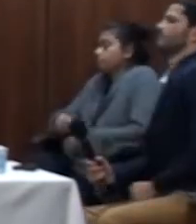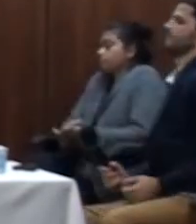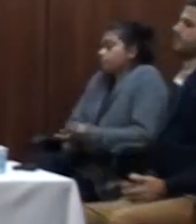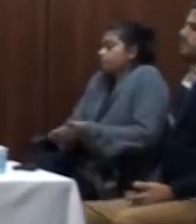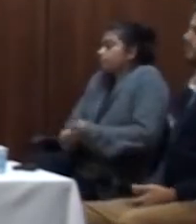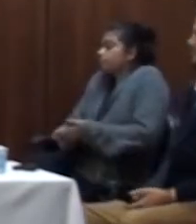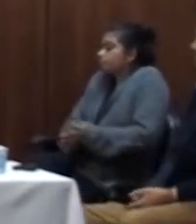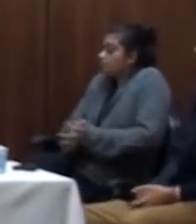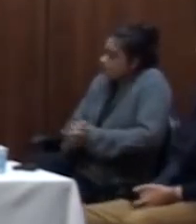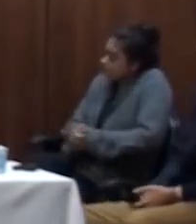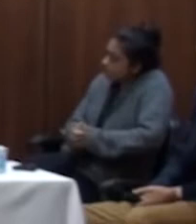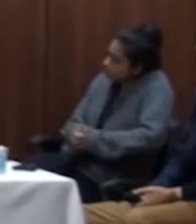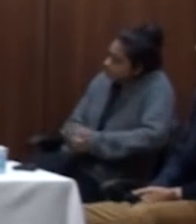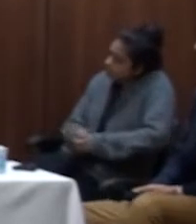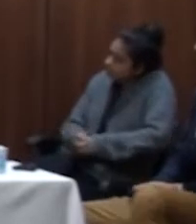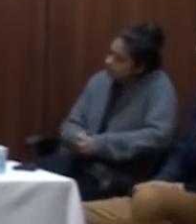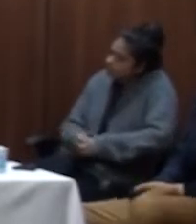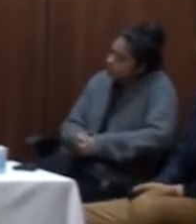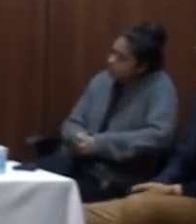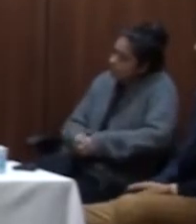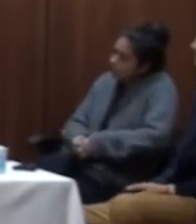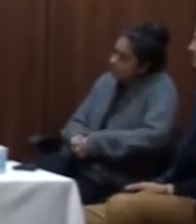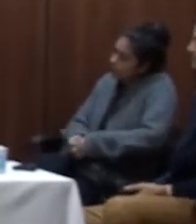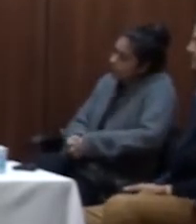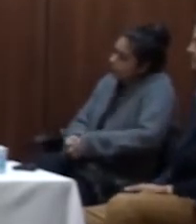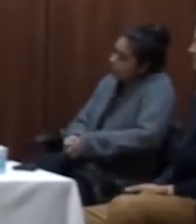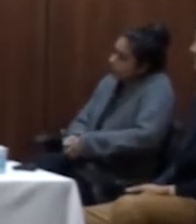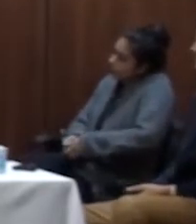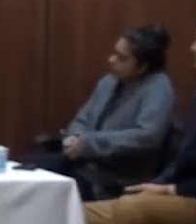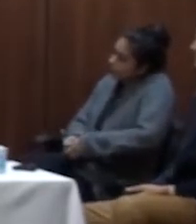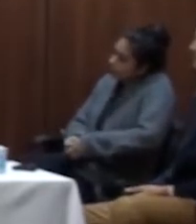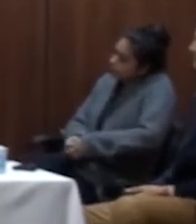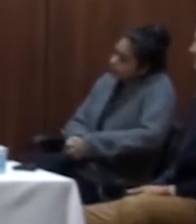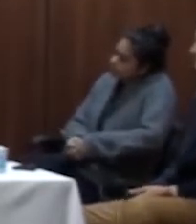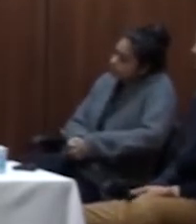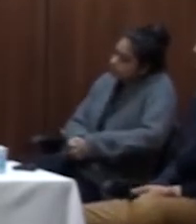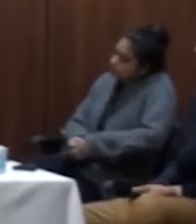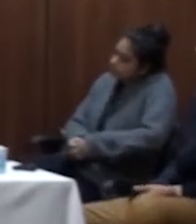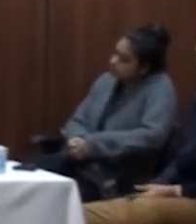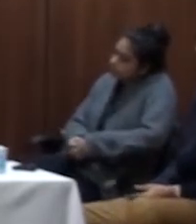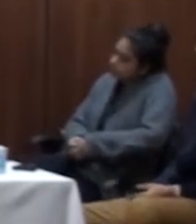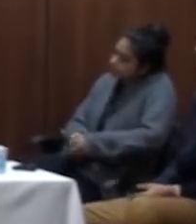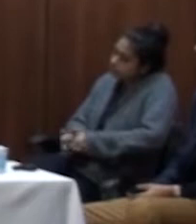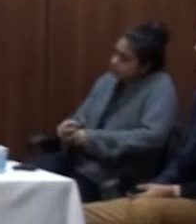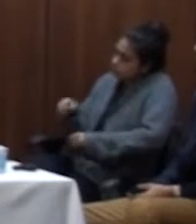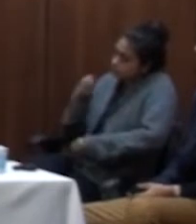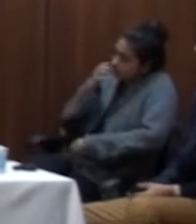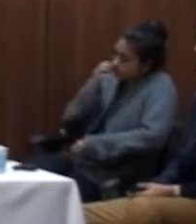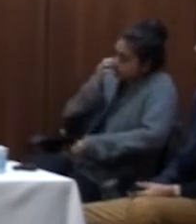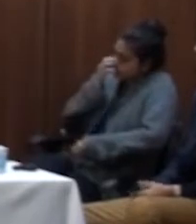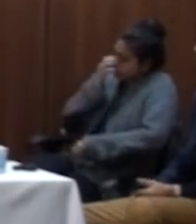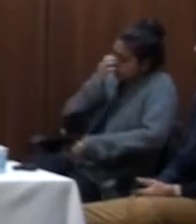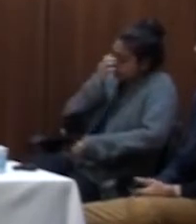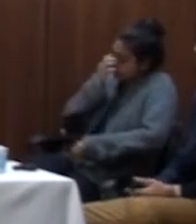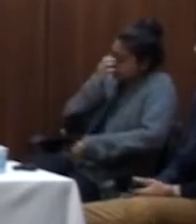Acho que o que eu posso dizer é que essa questão do processo transexualizador, ela sempre esteve na pauta do Núcleo, sempre